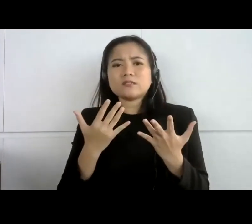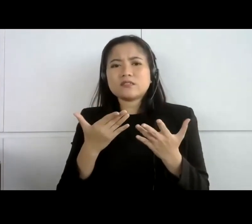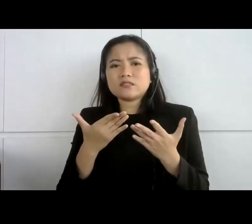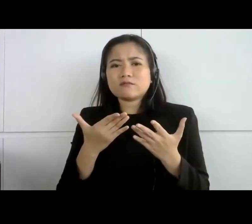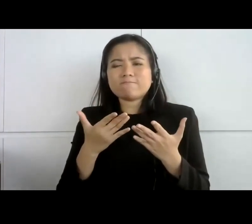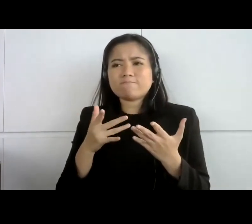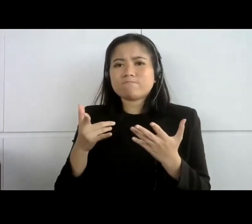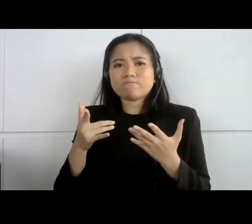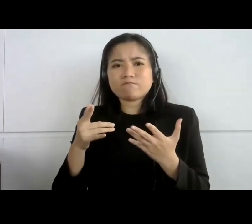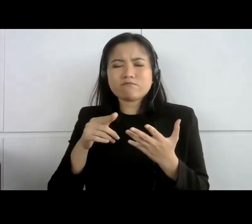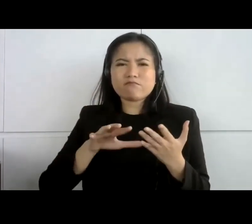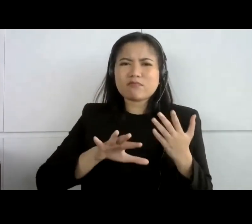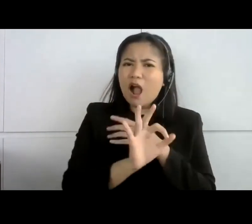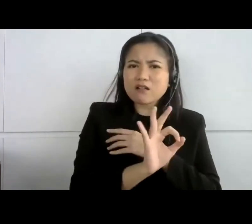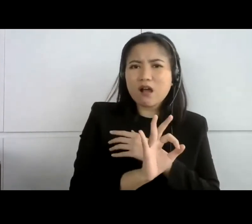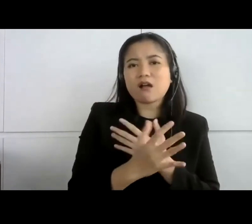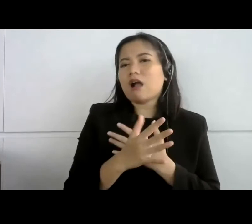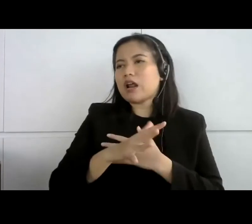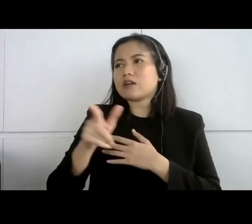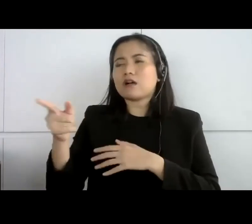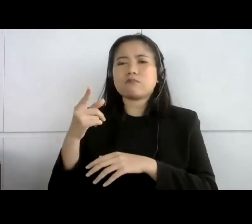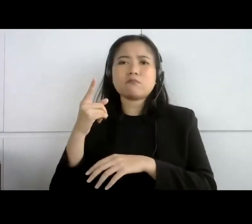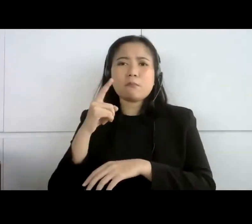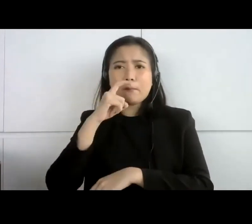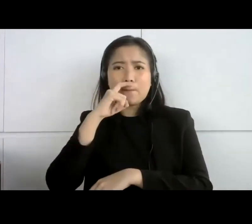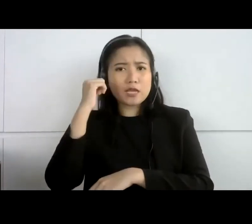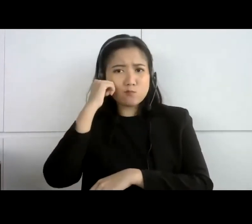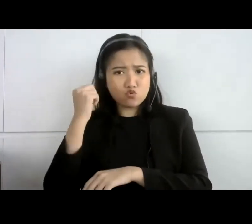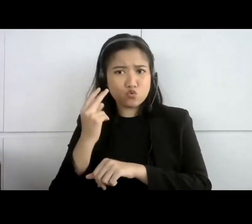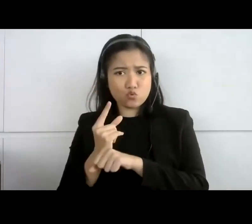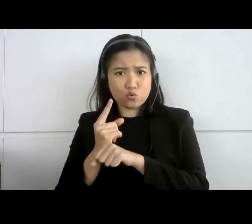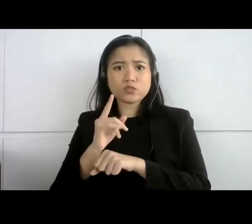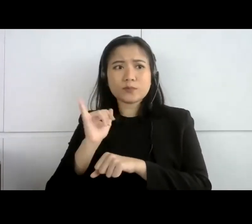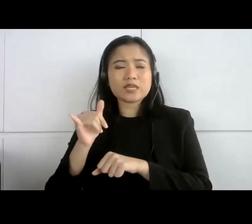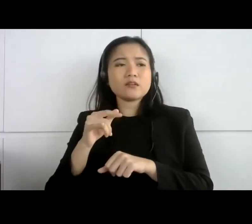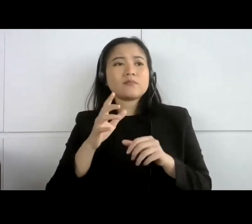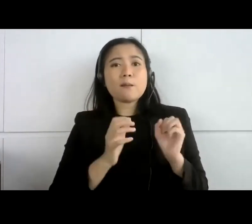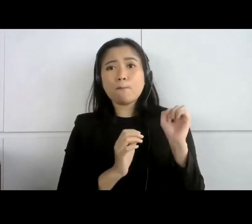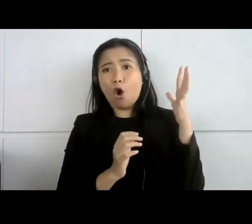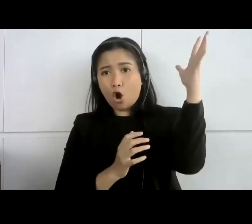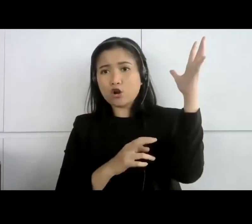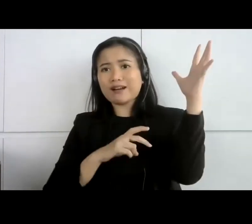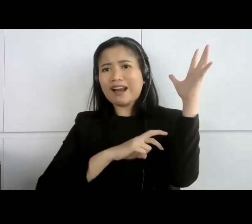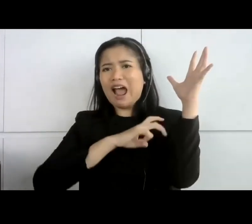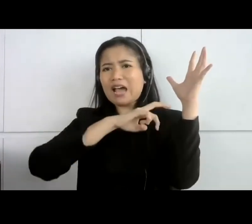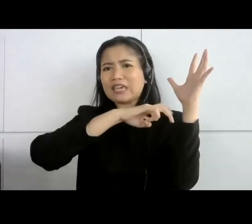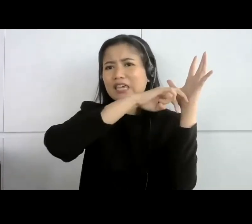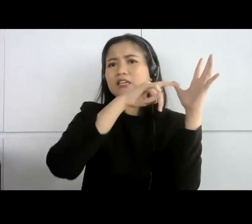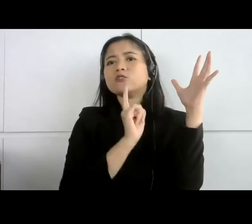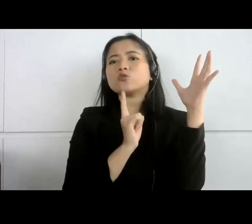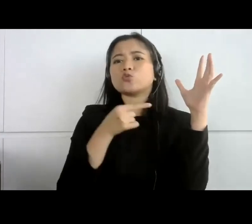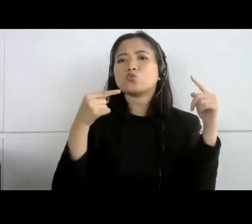didapat. Kadang ada Bapak guru, Ibu guru naik di pohon ada sinyal, dan